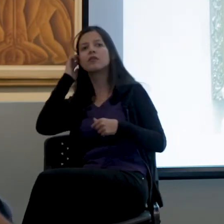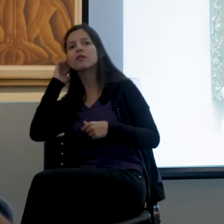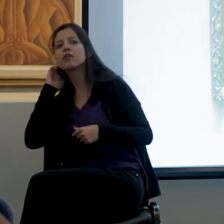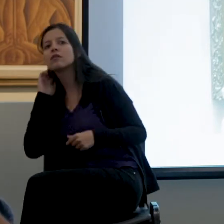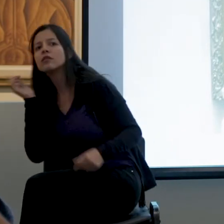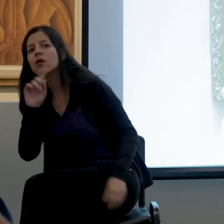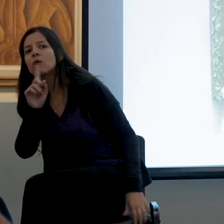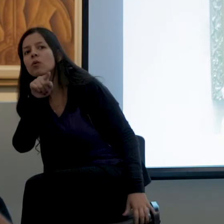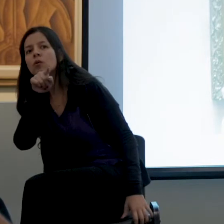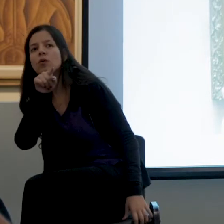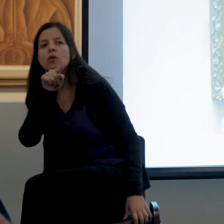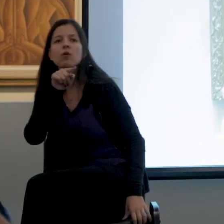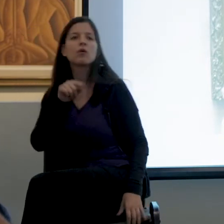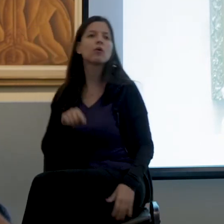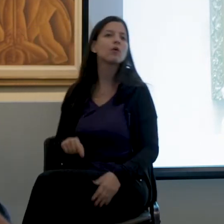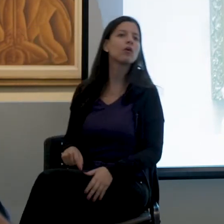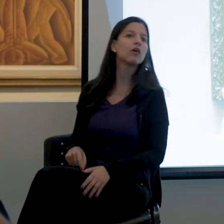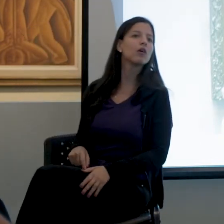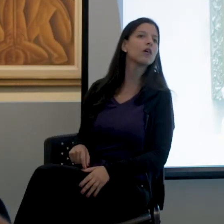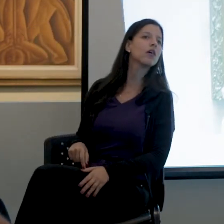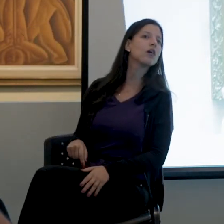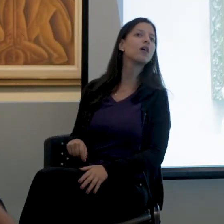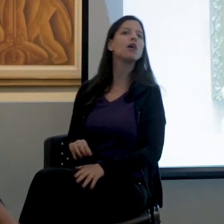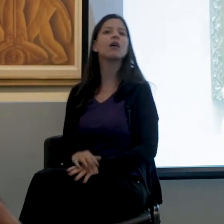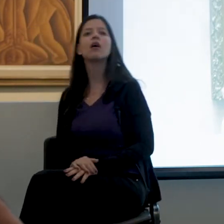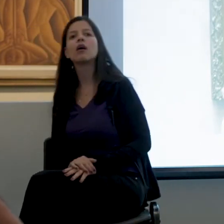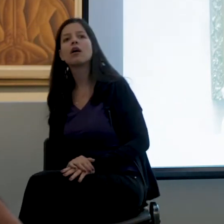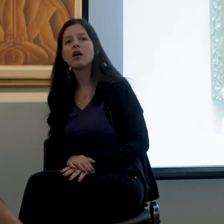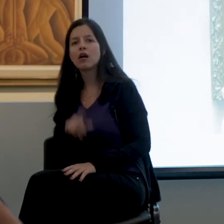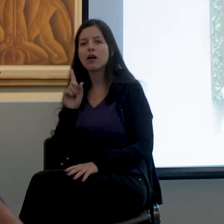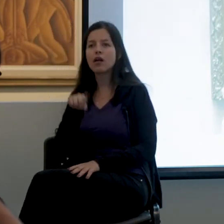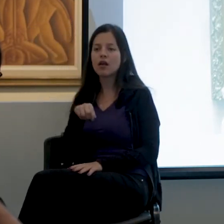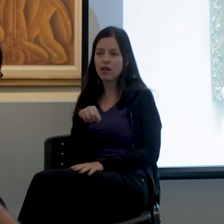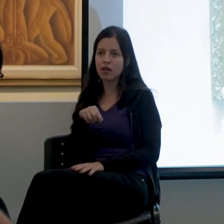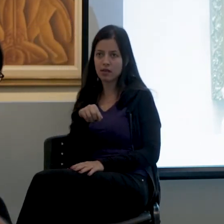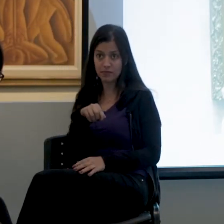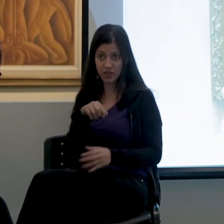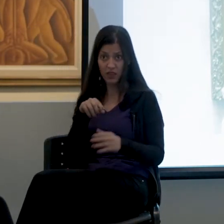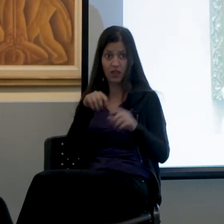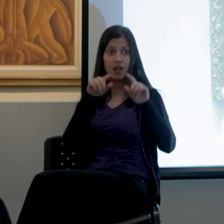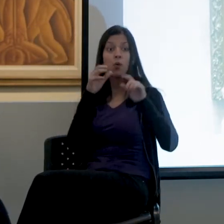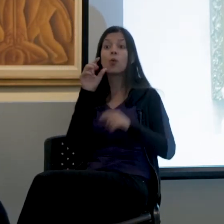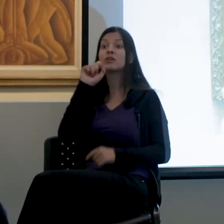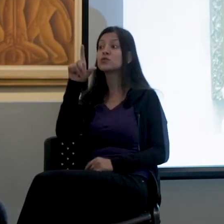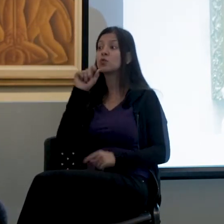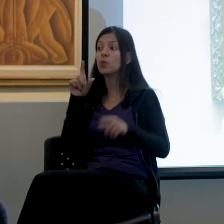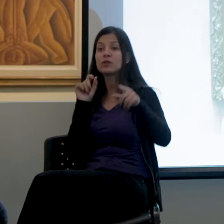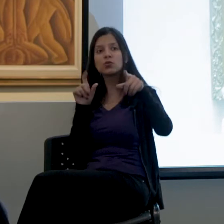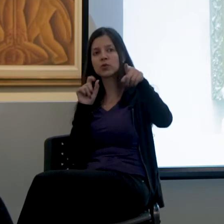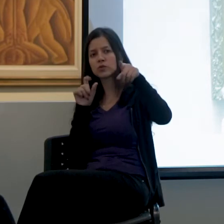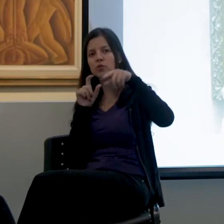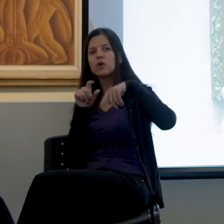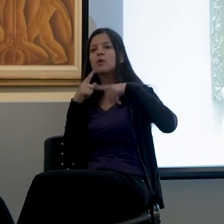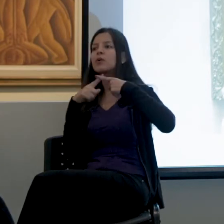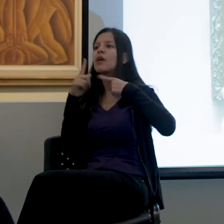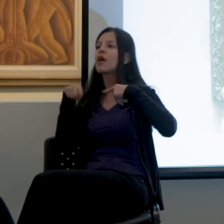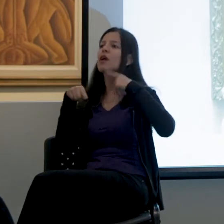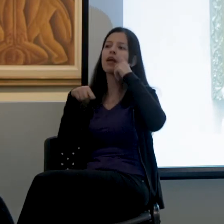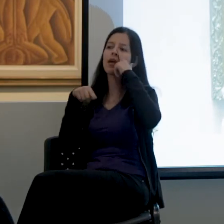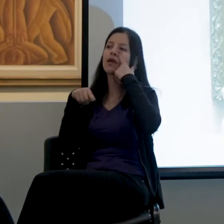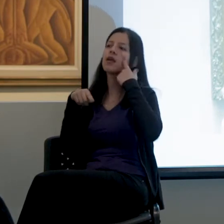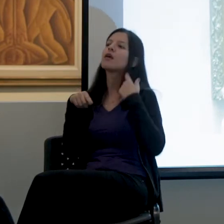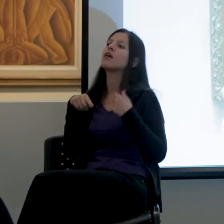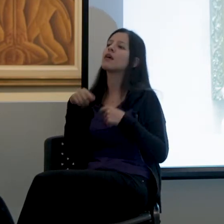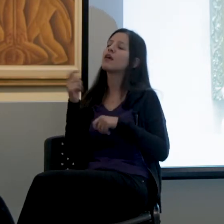figura popular do carnaval, né? Festa do povo, coisa de povo, coisa que fedia povo.